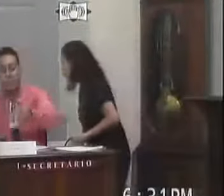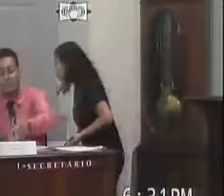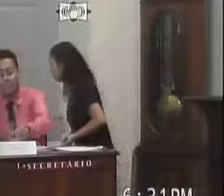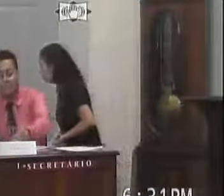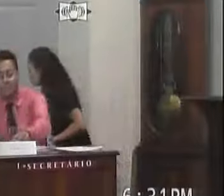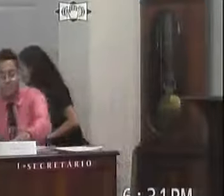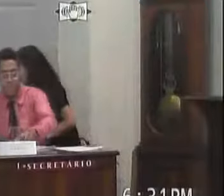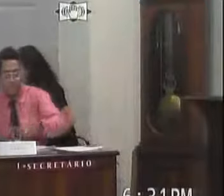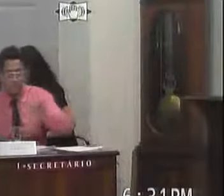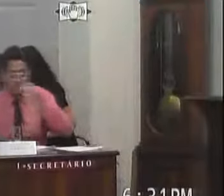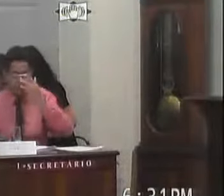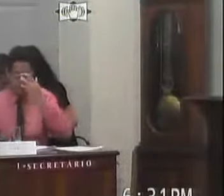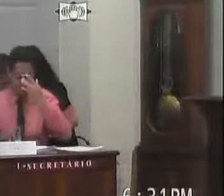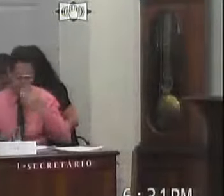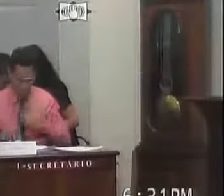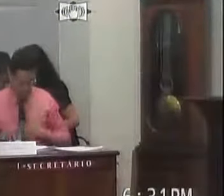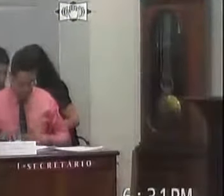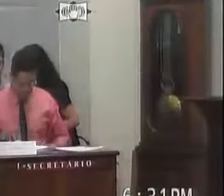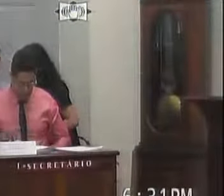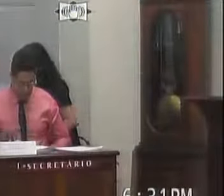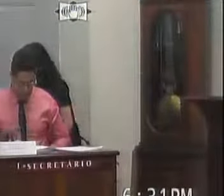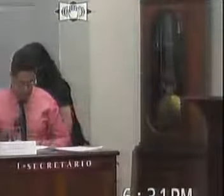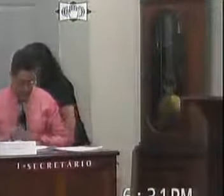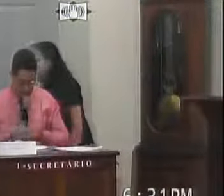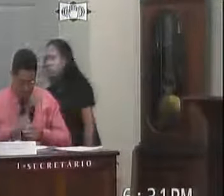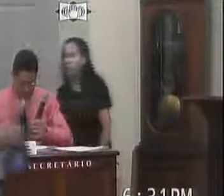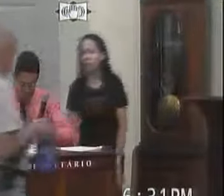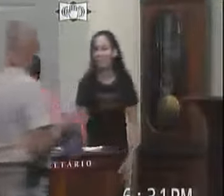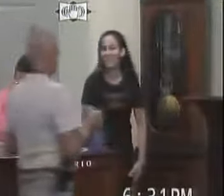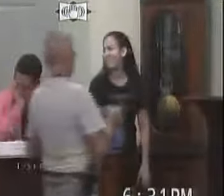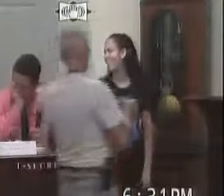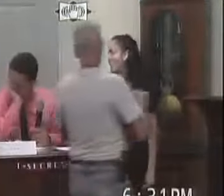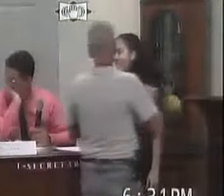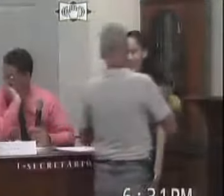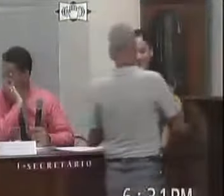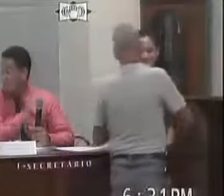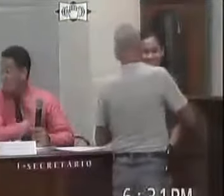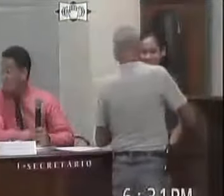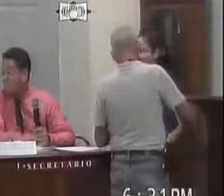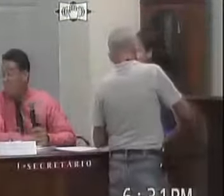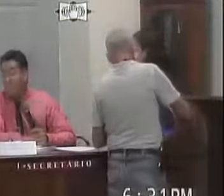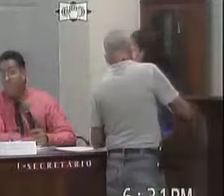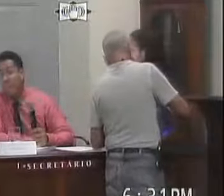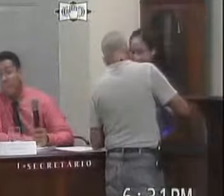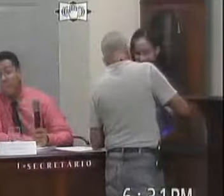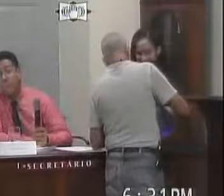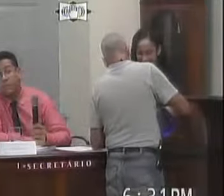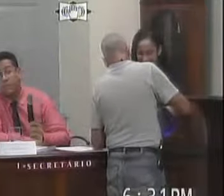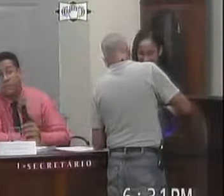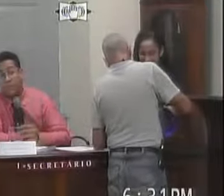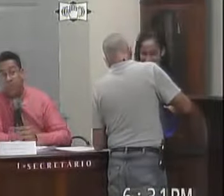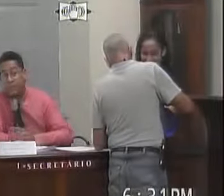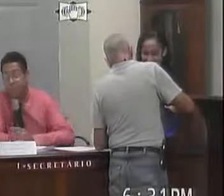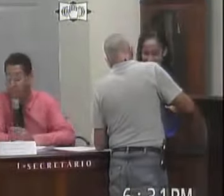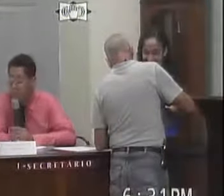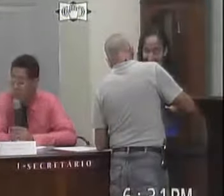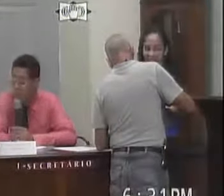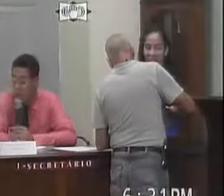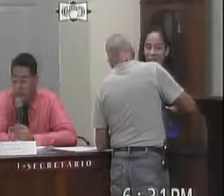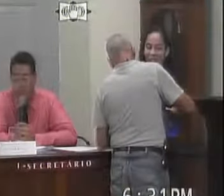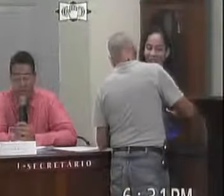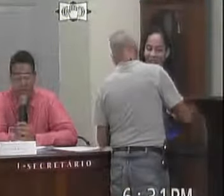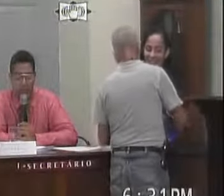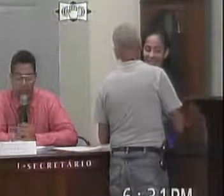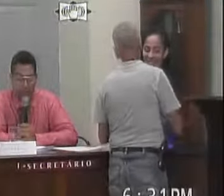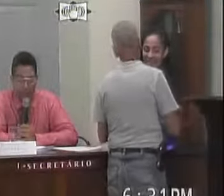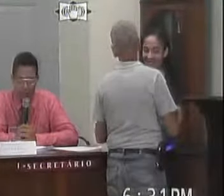O requerimento 107 De 2019 Do vereador Professor Rafael Se encontra em discussão